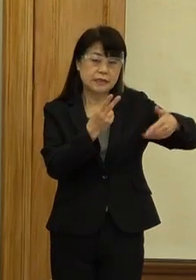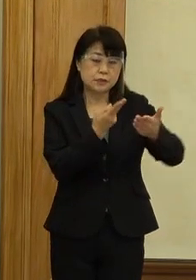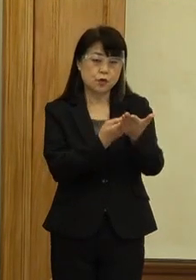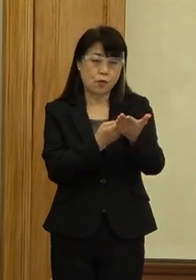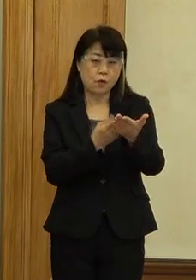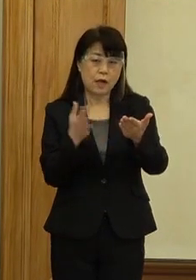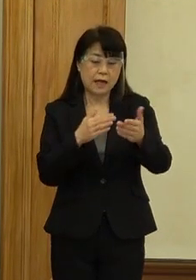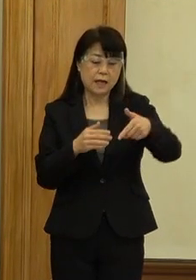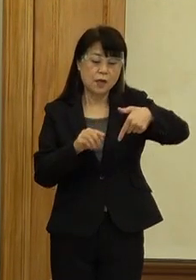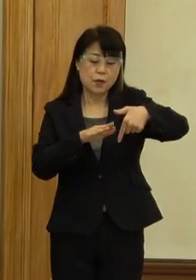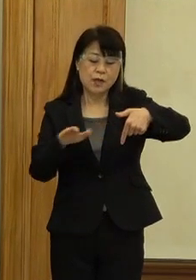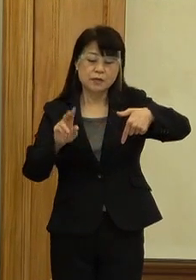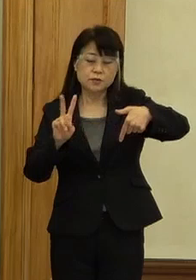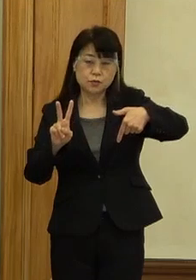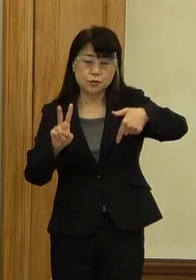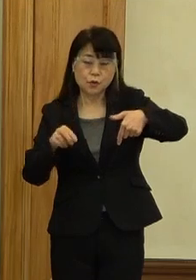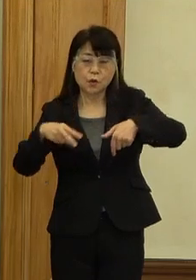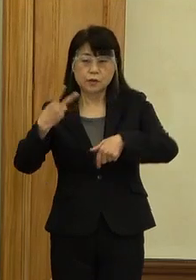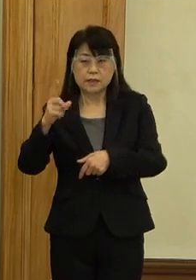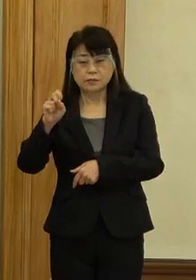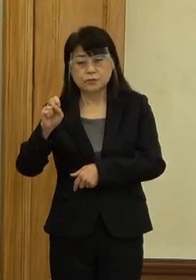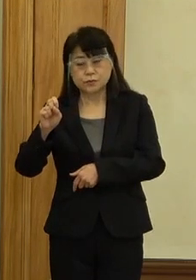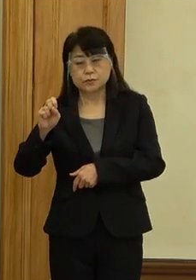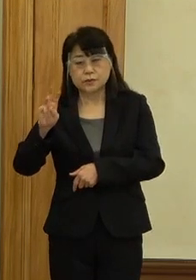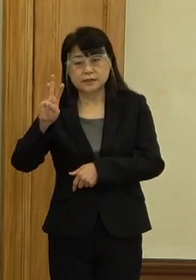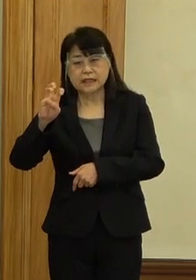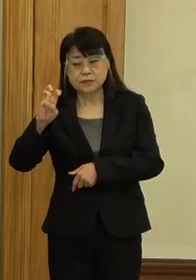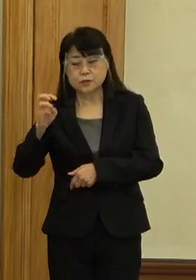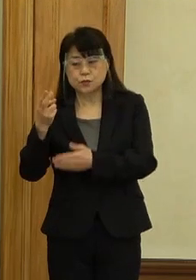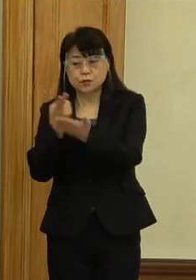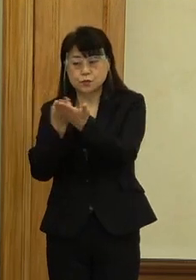の230床を確保してまいります。